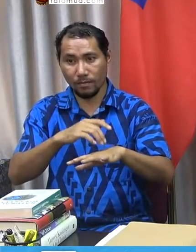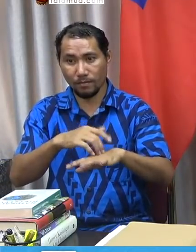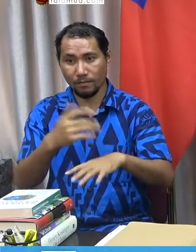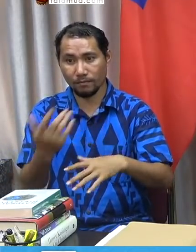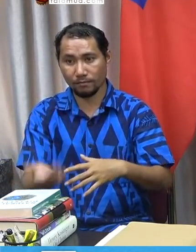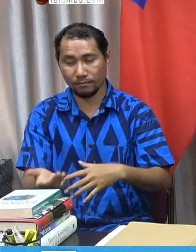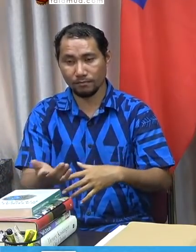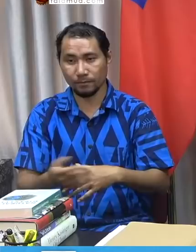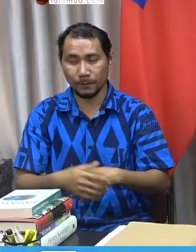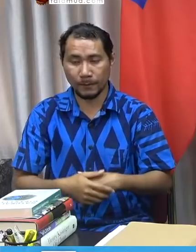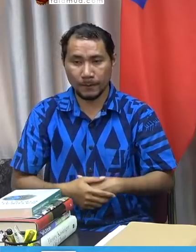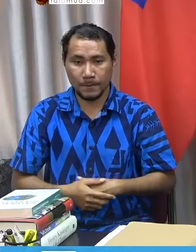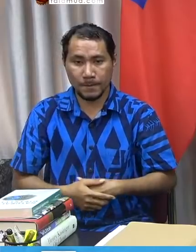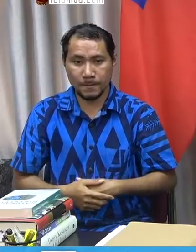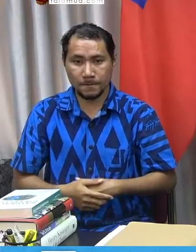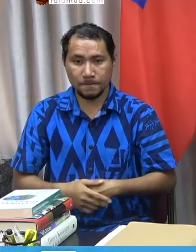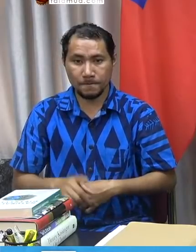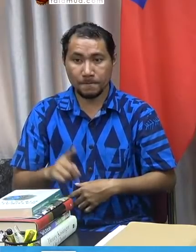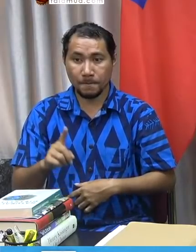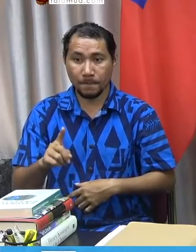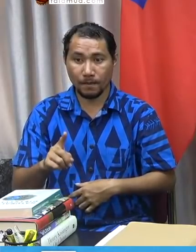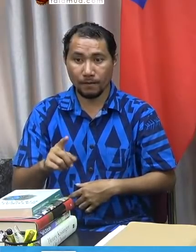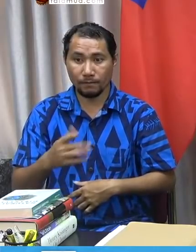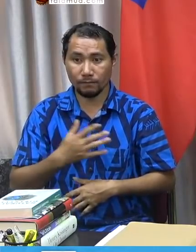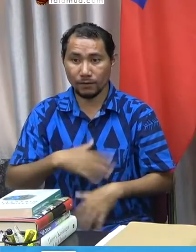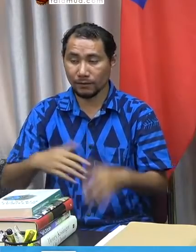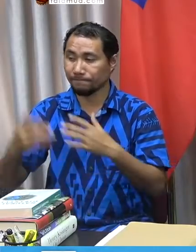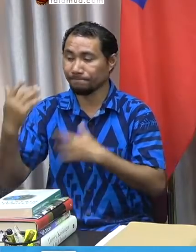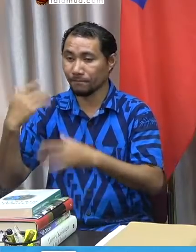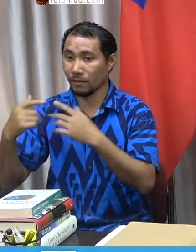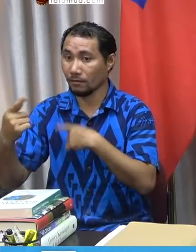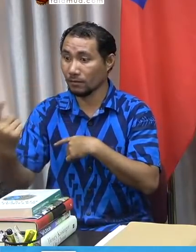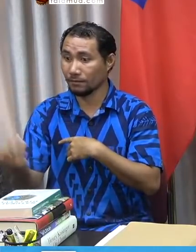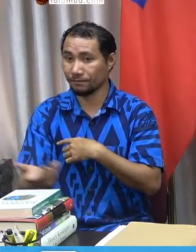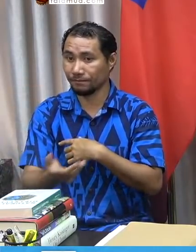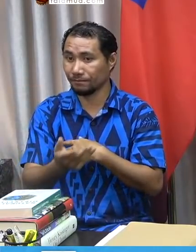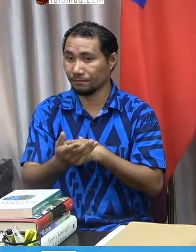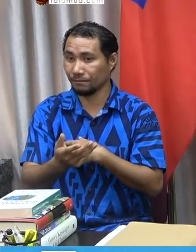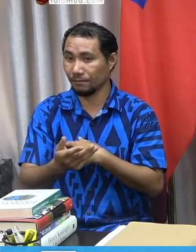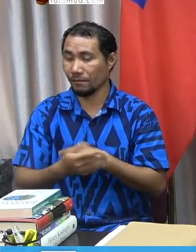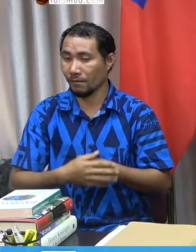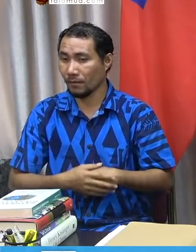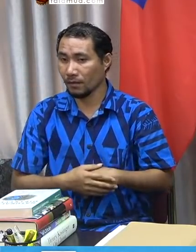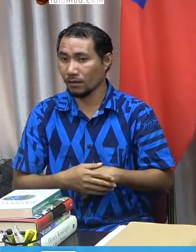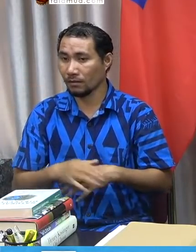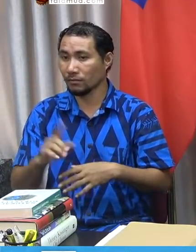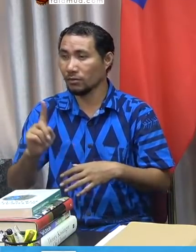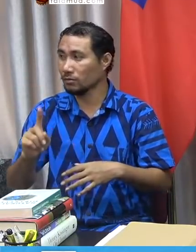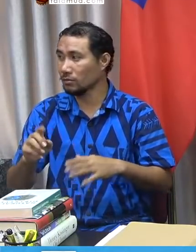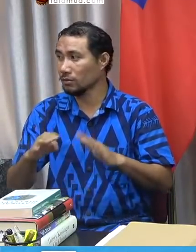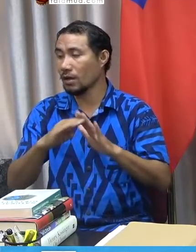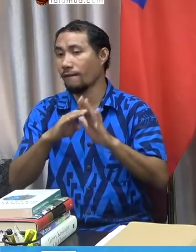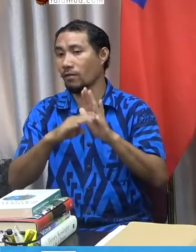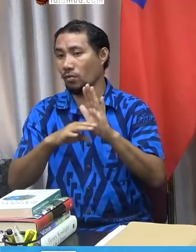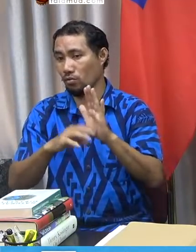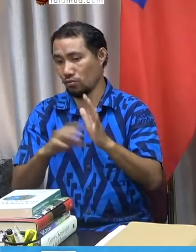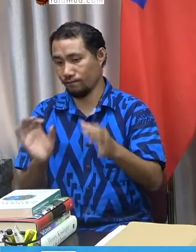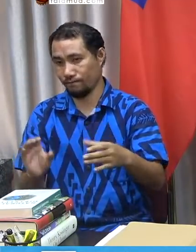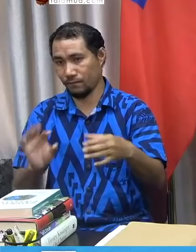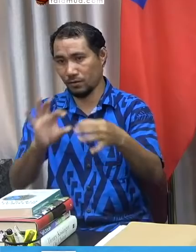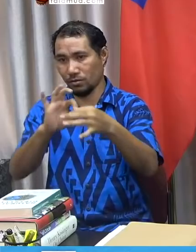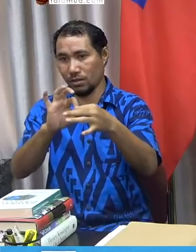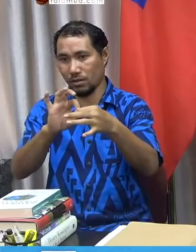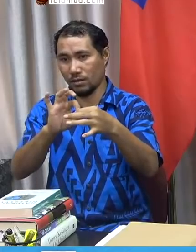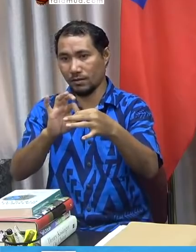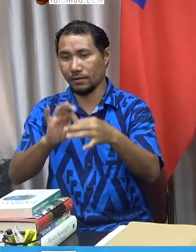o se toa ai o te toi fia fo ia I le tūlanga lea o se tūla fono fisotai mai